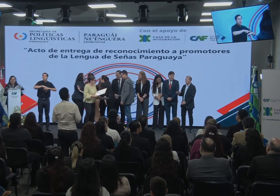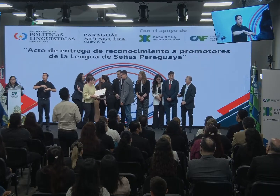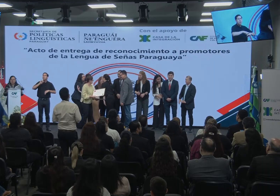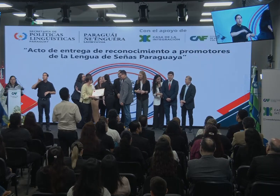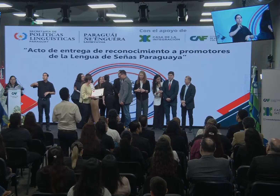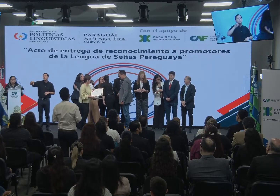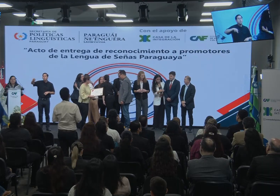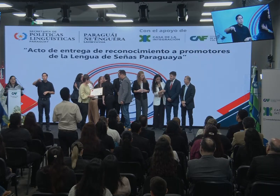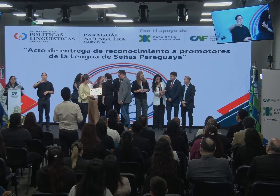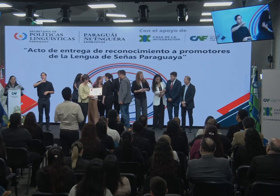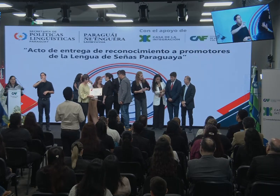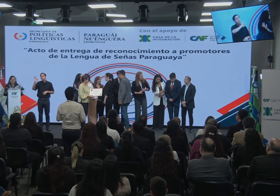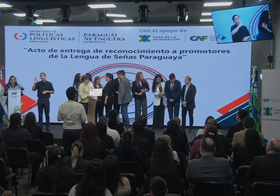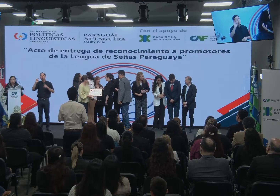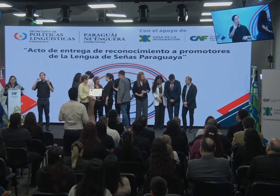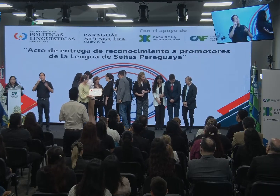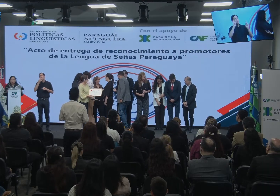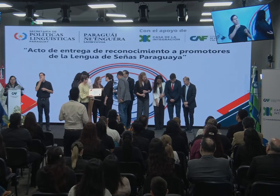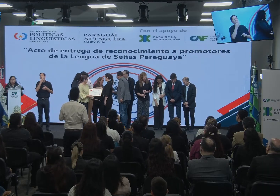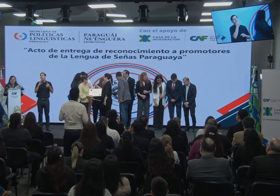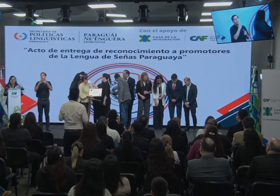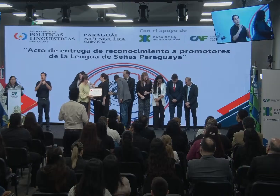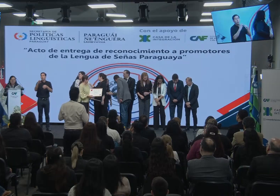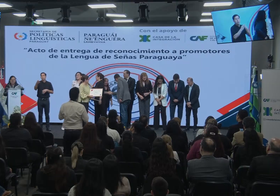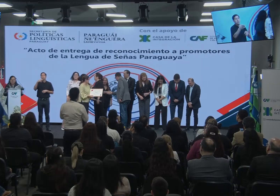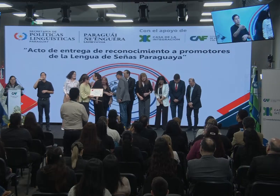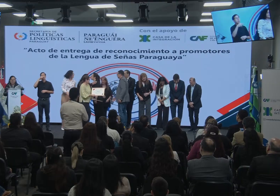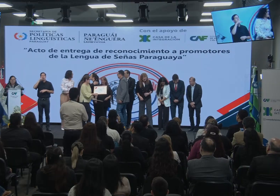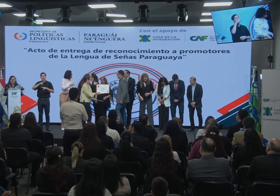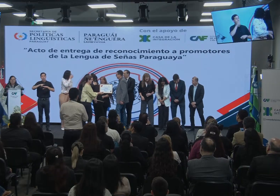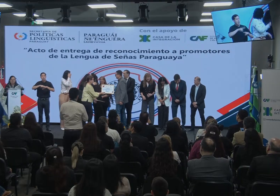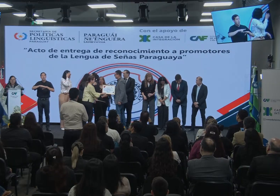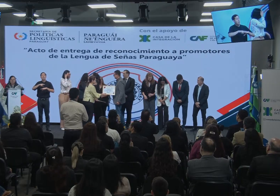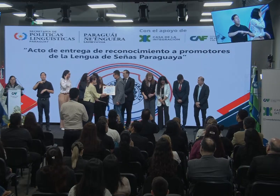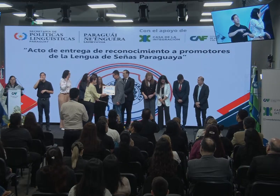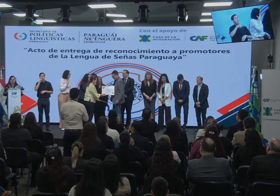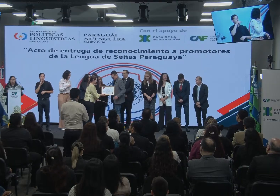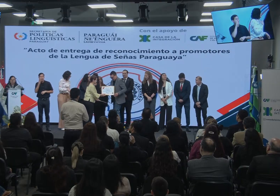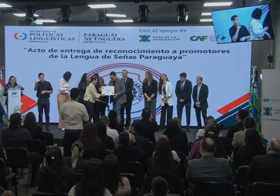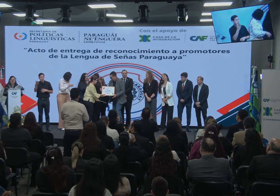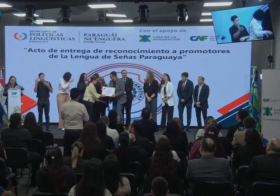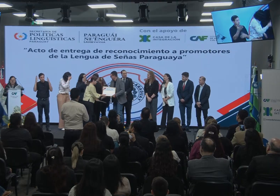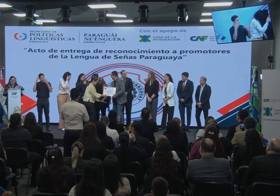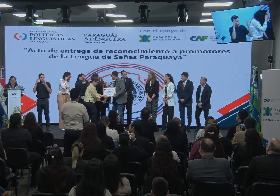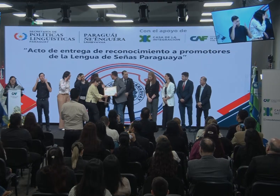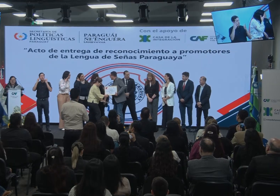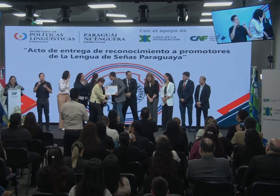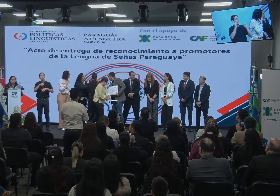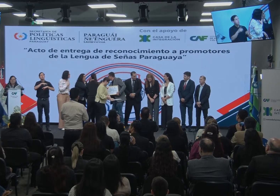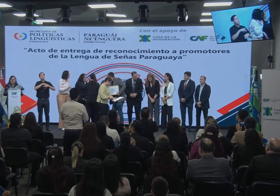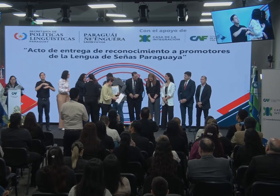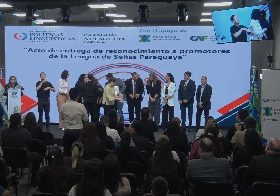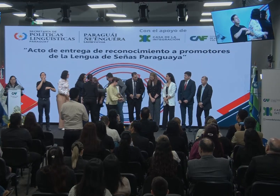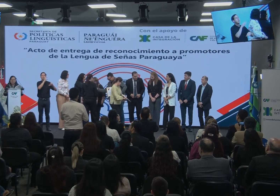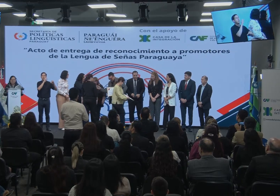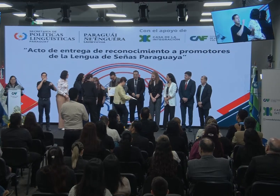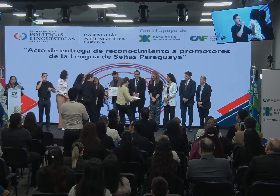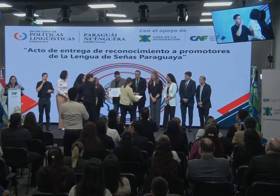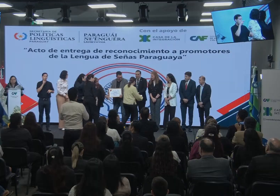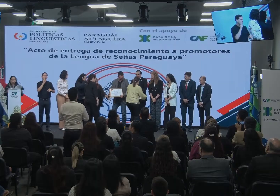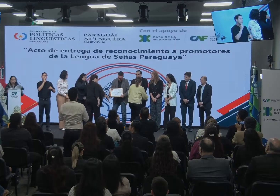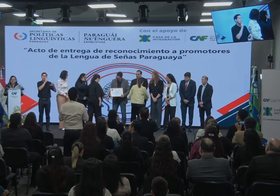internacionales como Paraguay Educa, UNICEF y el Ministerio de Educación y Ciencias, así como con